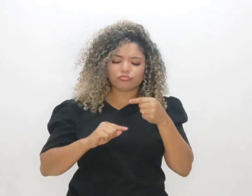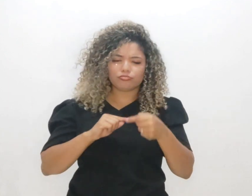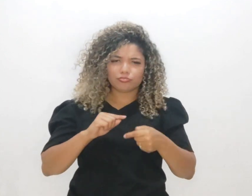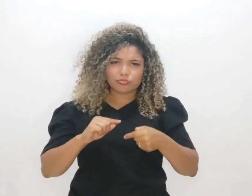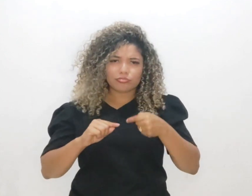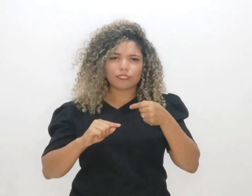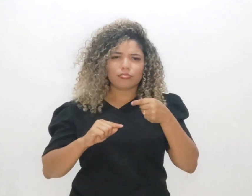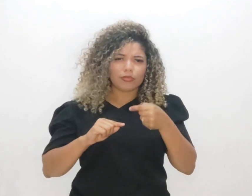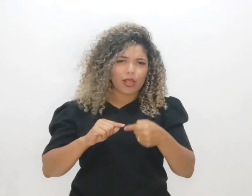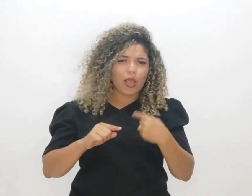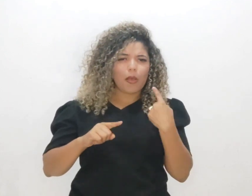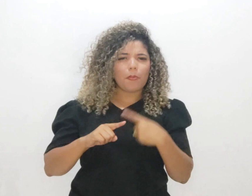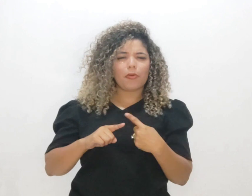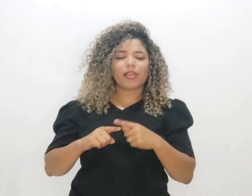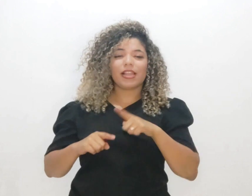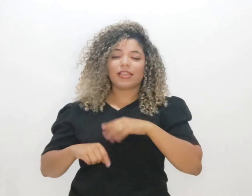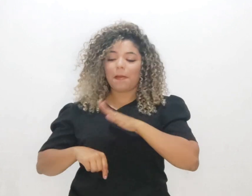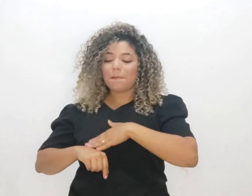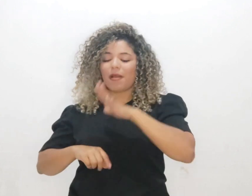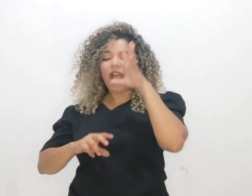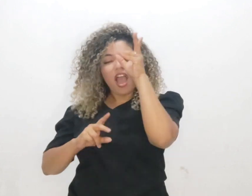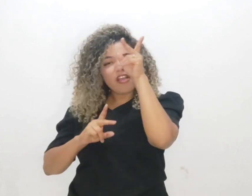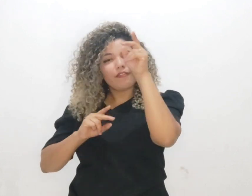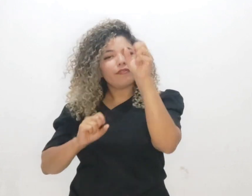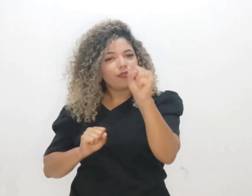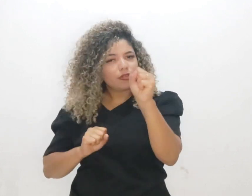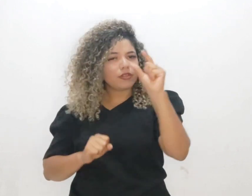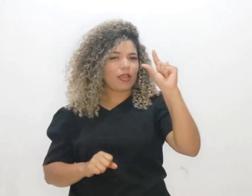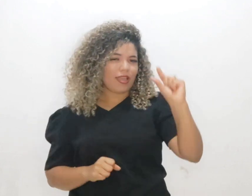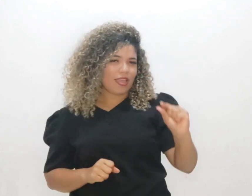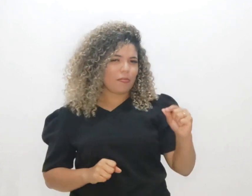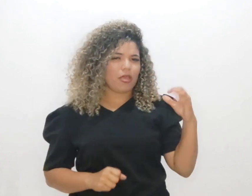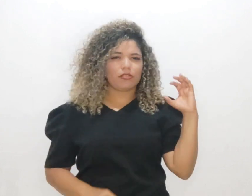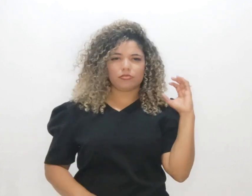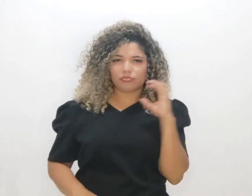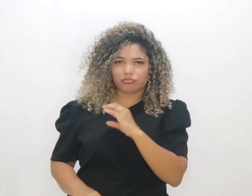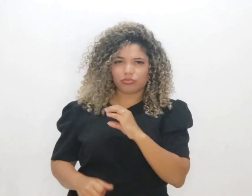disse, o robô acabou de ganhar mais força e menos velocidade.